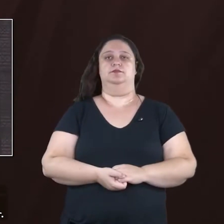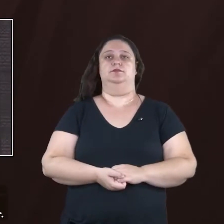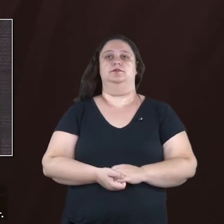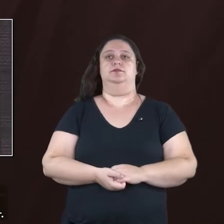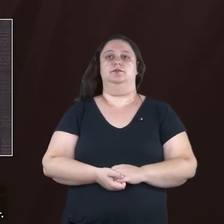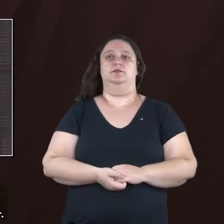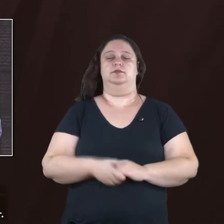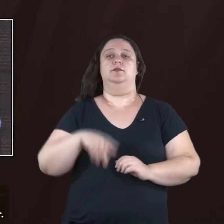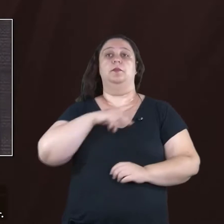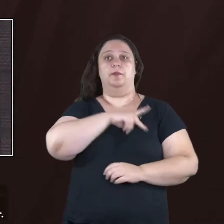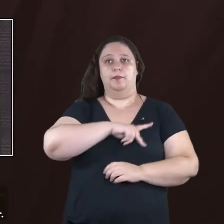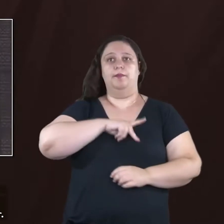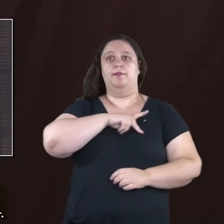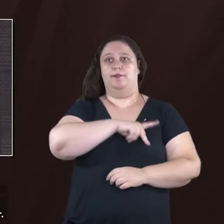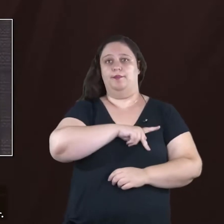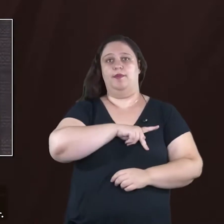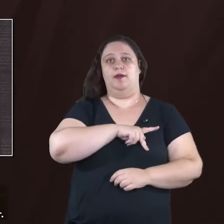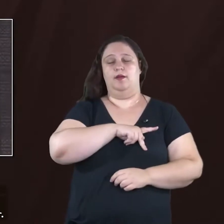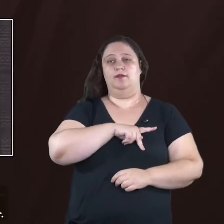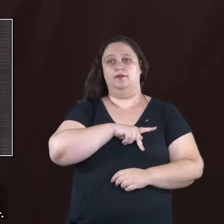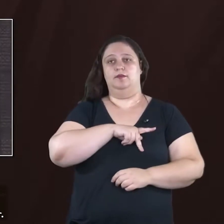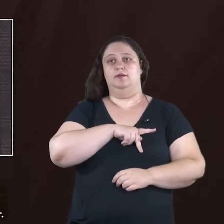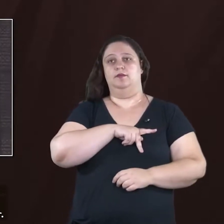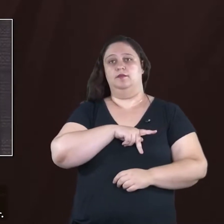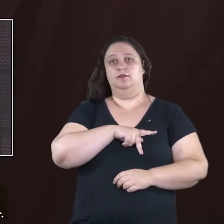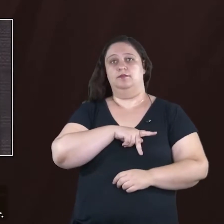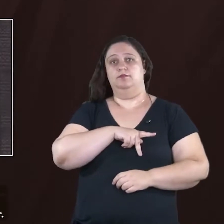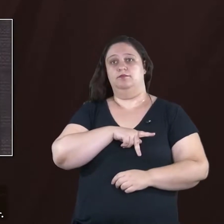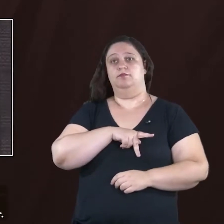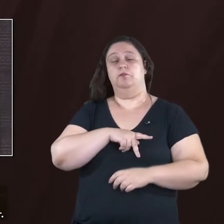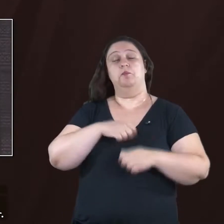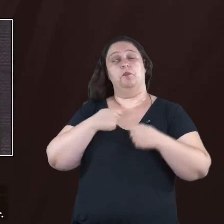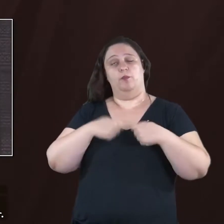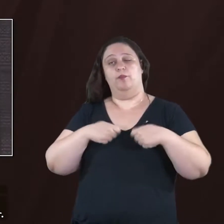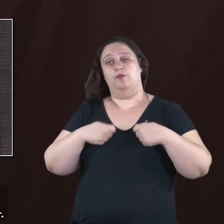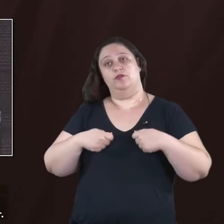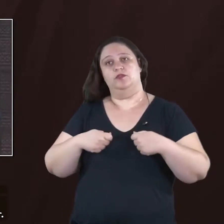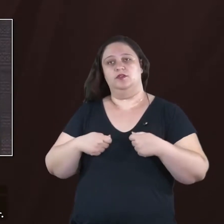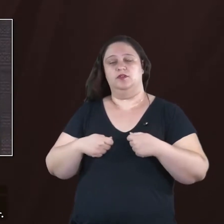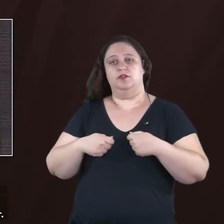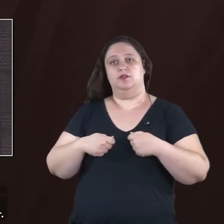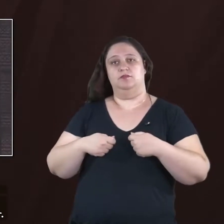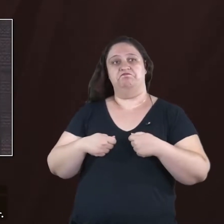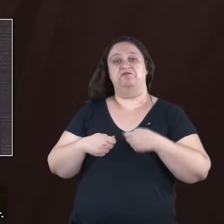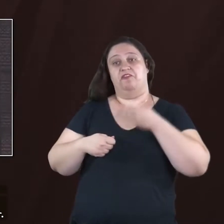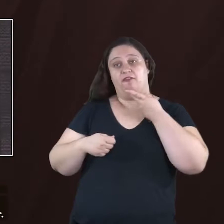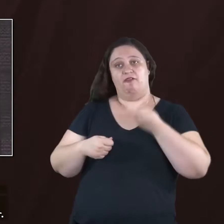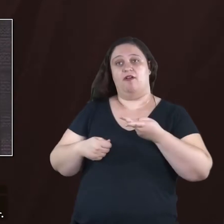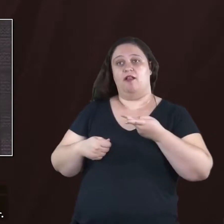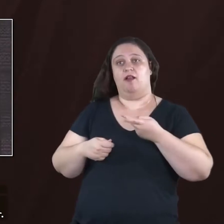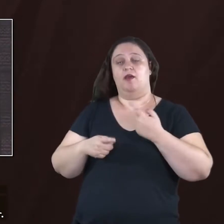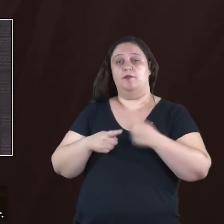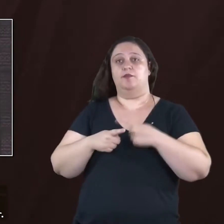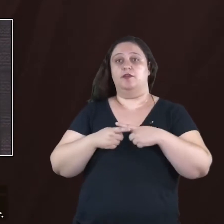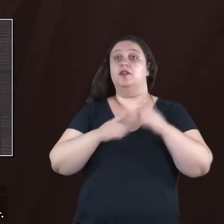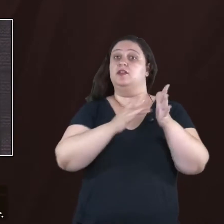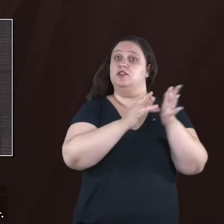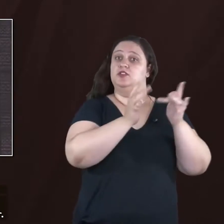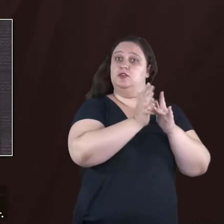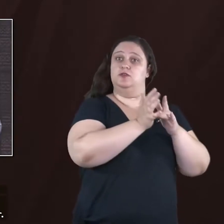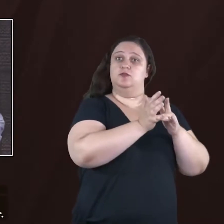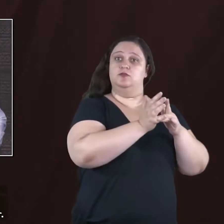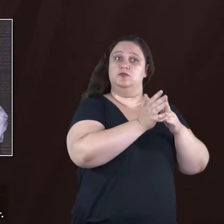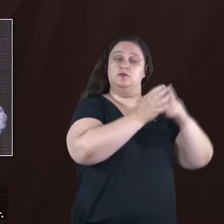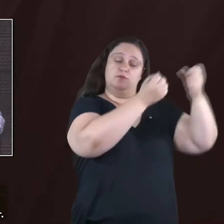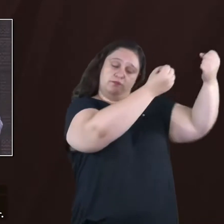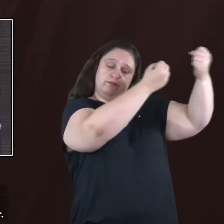Paulo tinha esse privilégio de o Senhor Jesus aparecer-lhe várias vezes